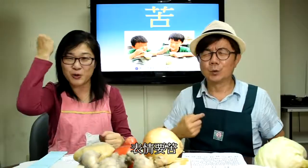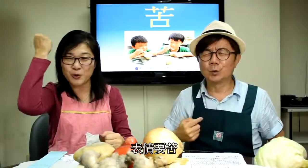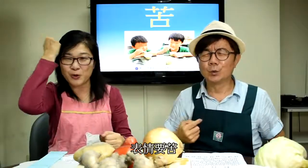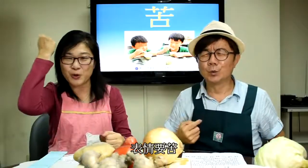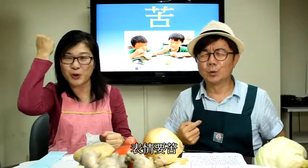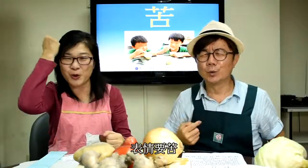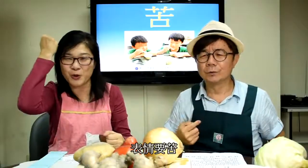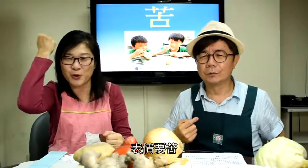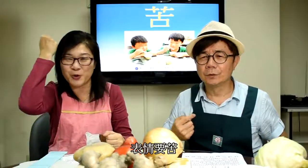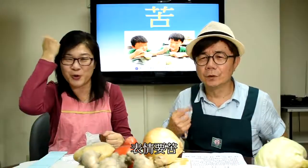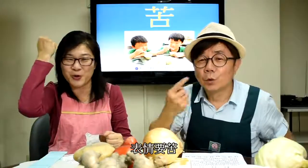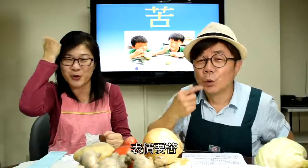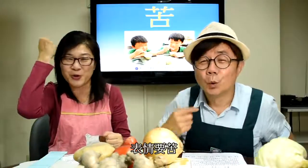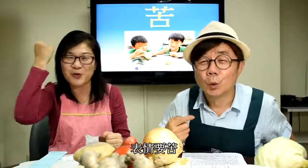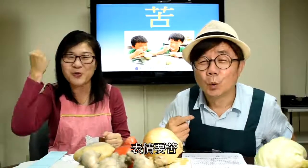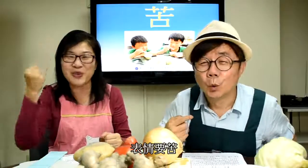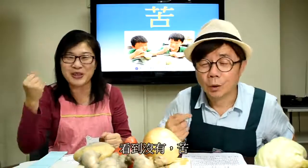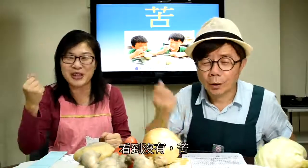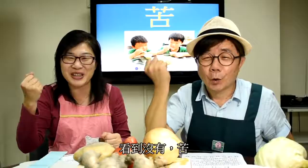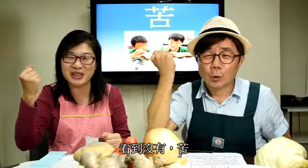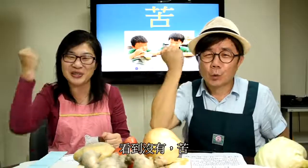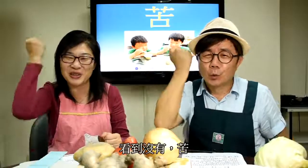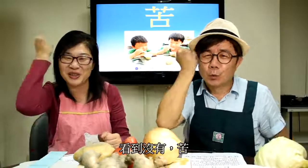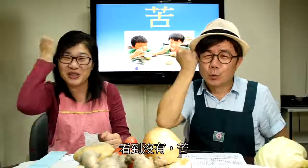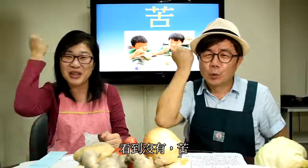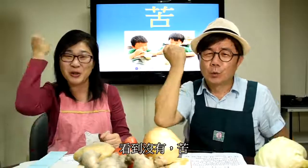苦，看到没有？苦